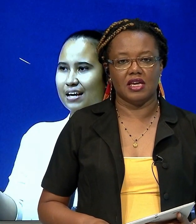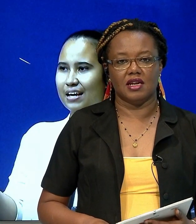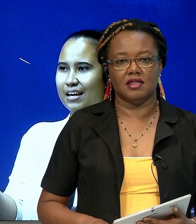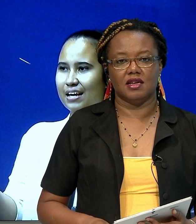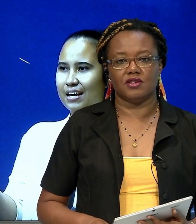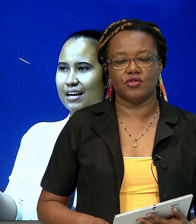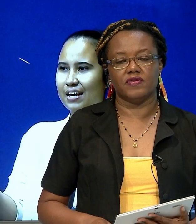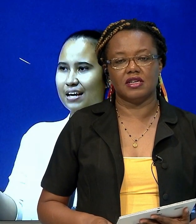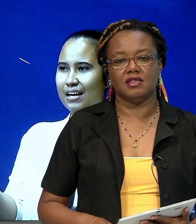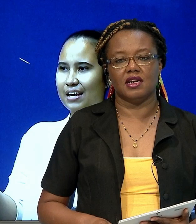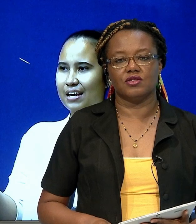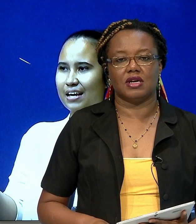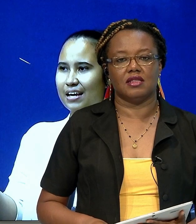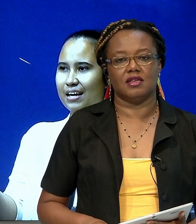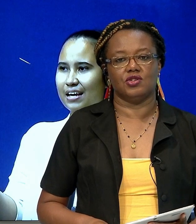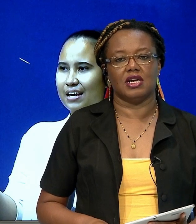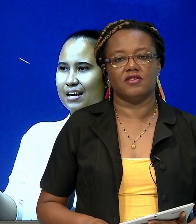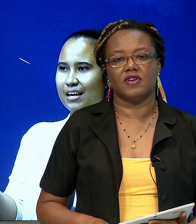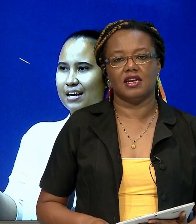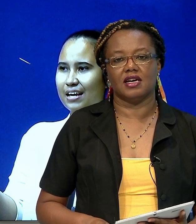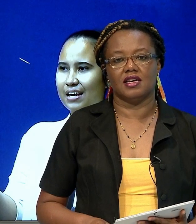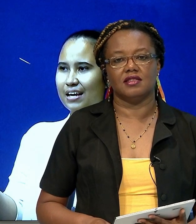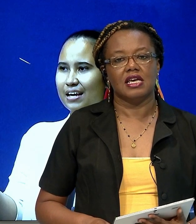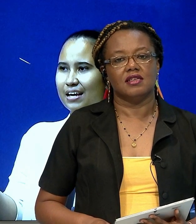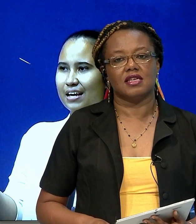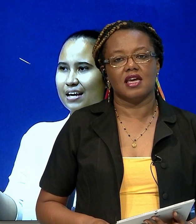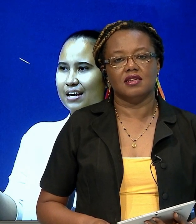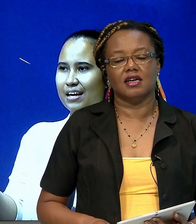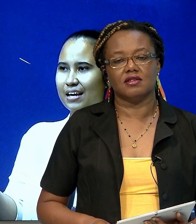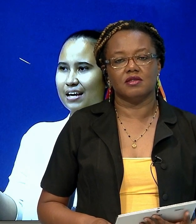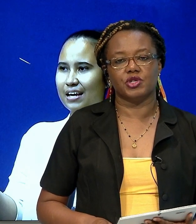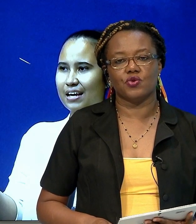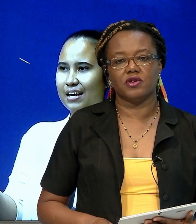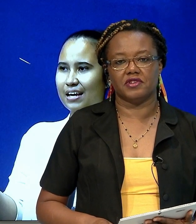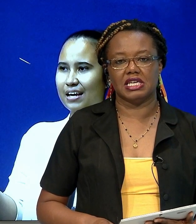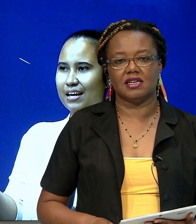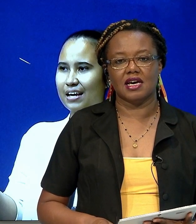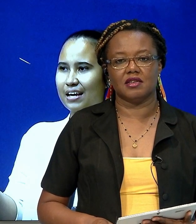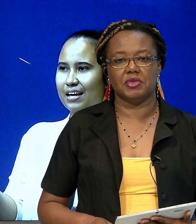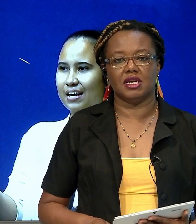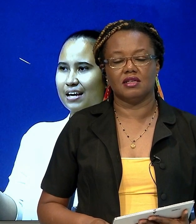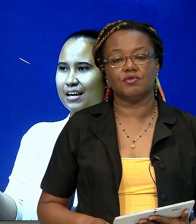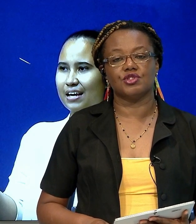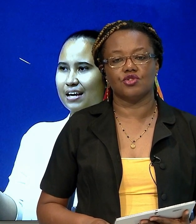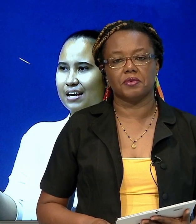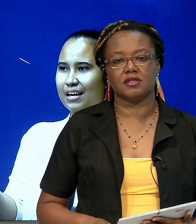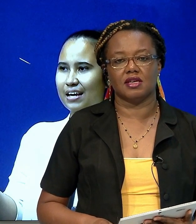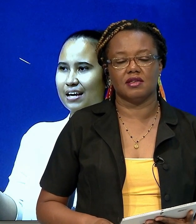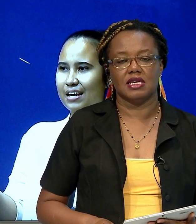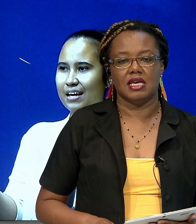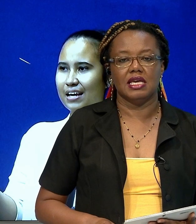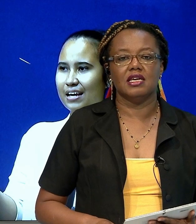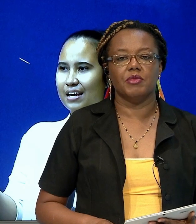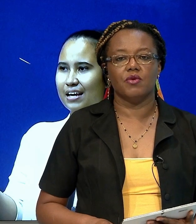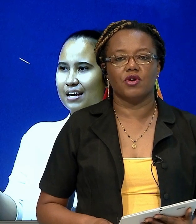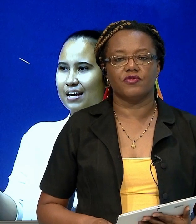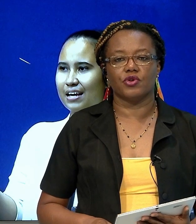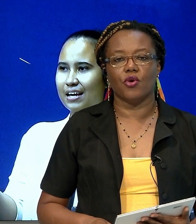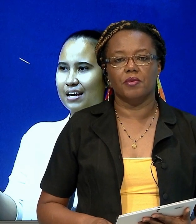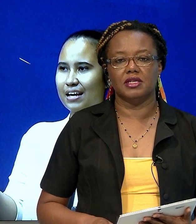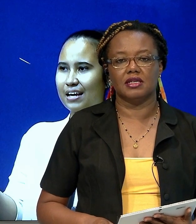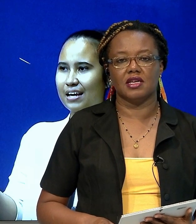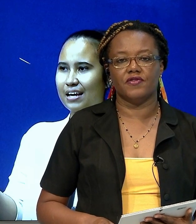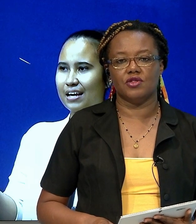Danielle Feira, directeur van het Directoraat Nationale Veiligheid, zei dat het personenverkeer naar het binnenland wordt stopgezet. Hiermee